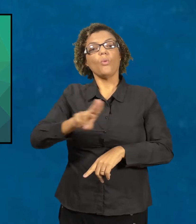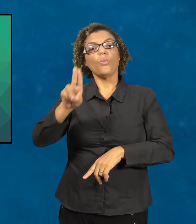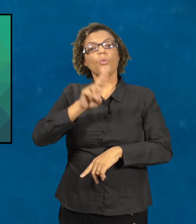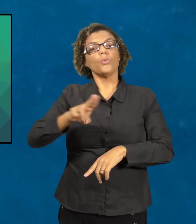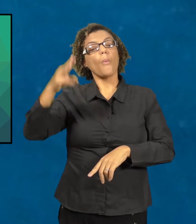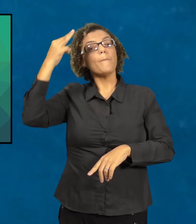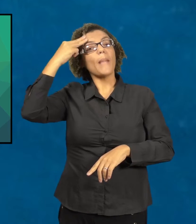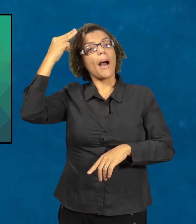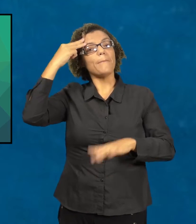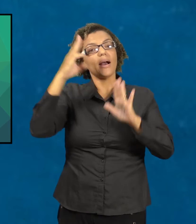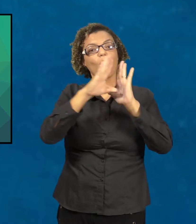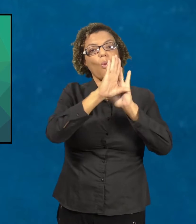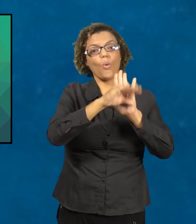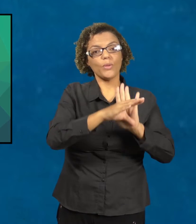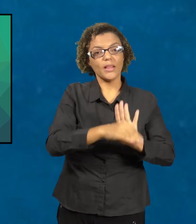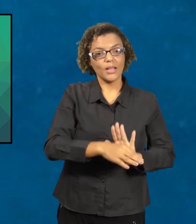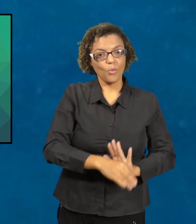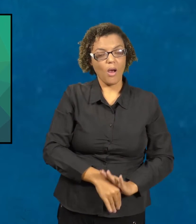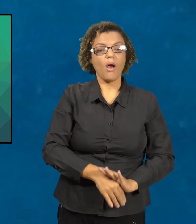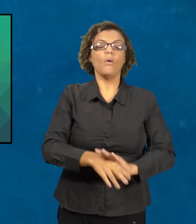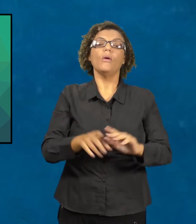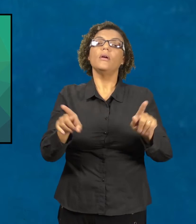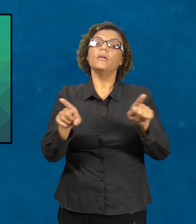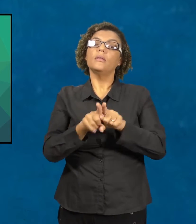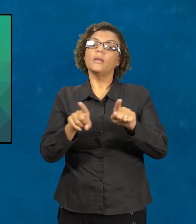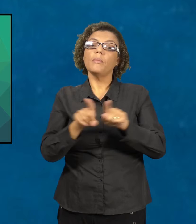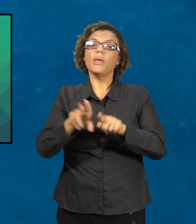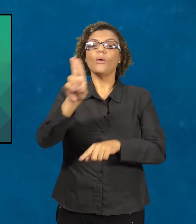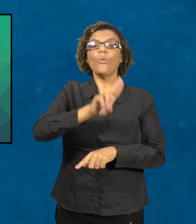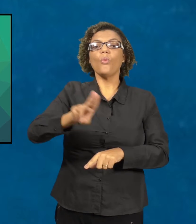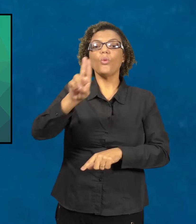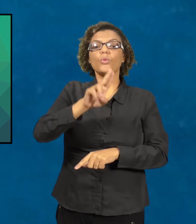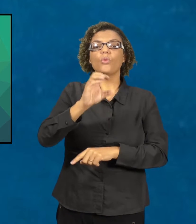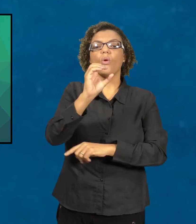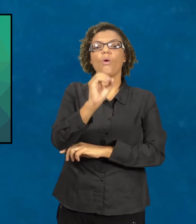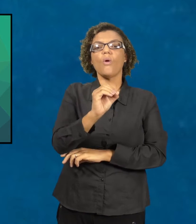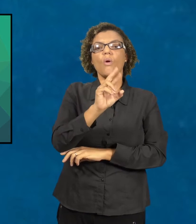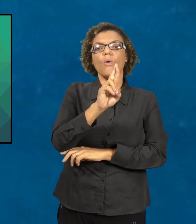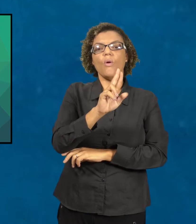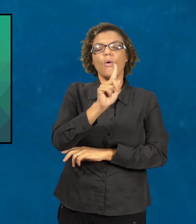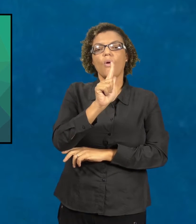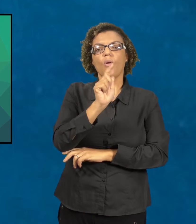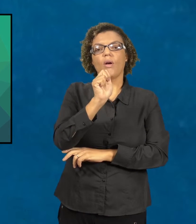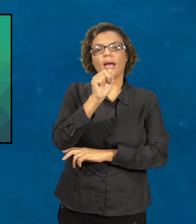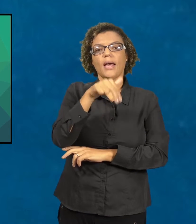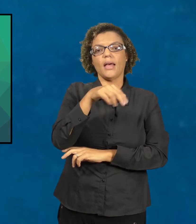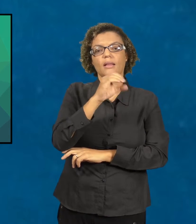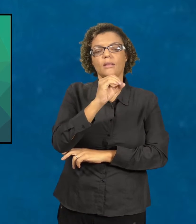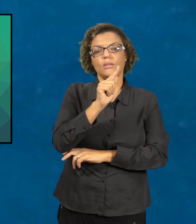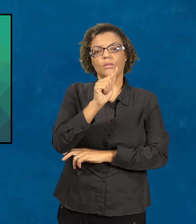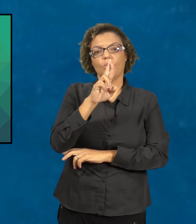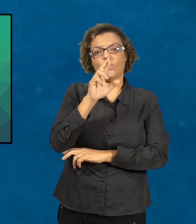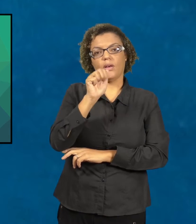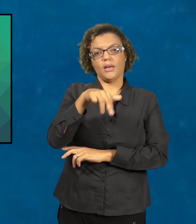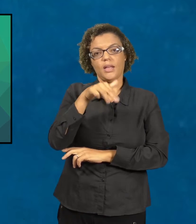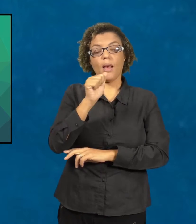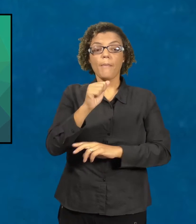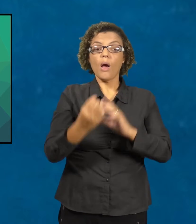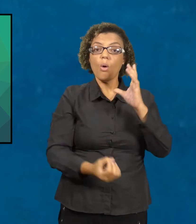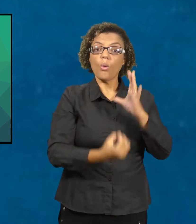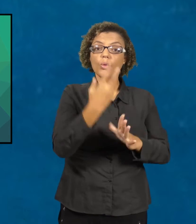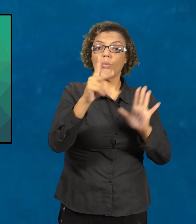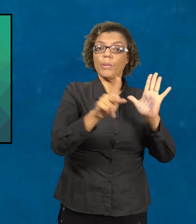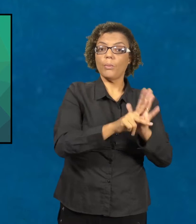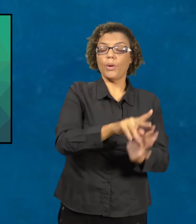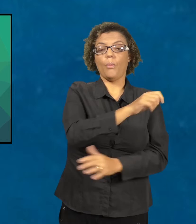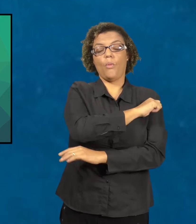de organogramas que são construídos pelos próprios alunos. A melhor maneira de entender como essas investigações ocorrem na